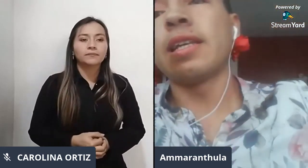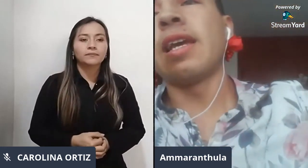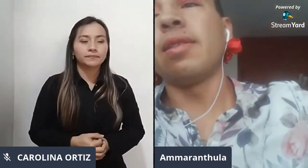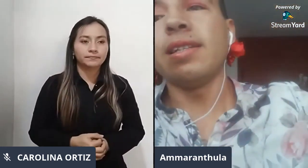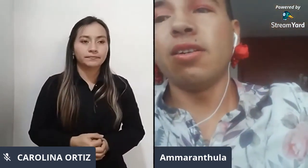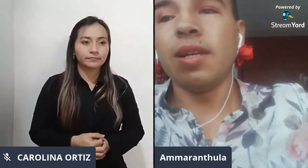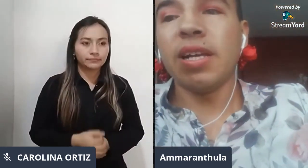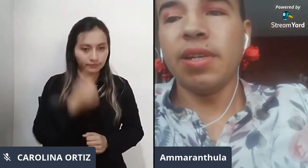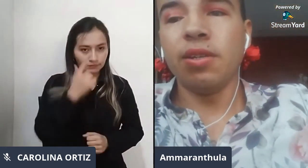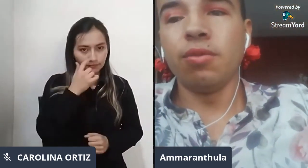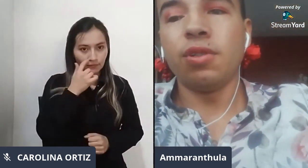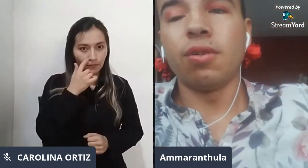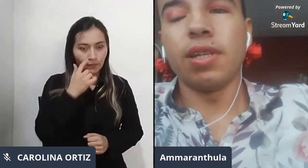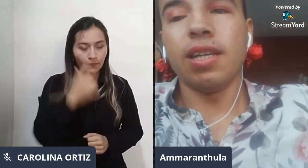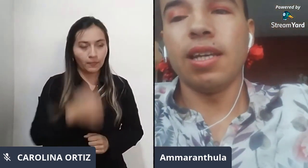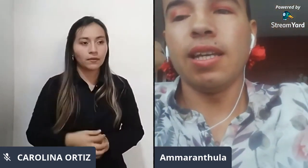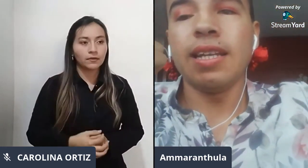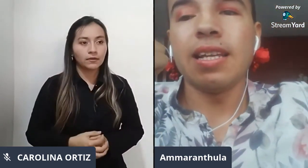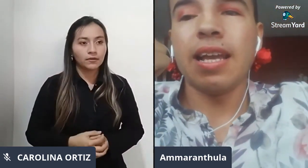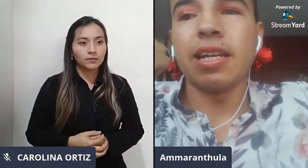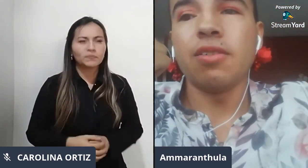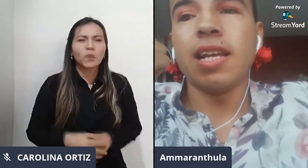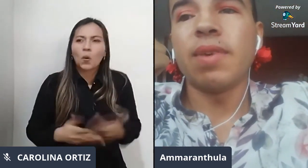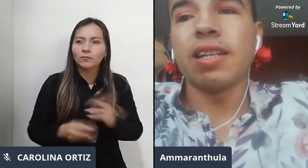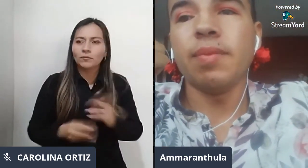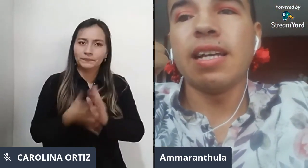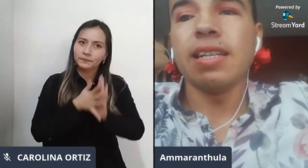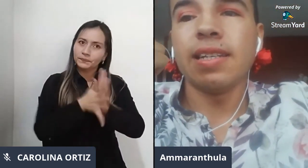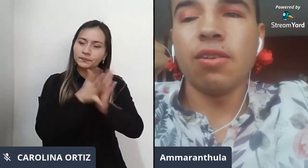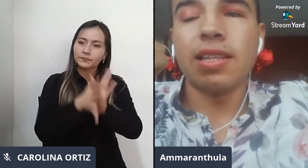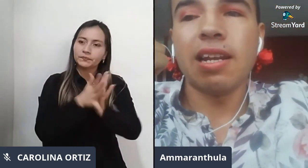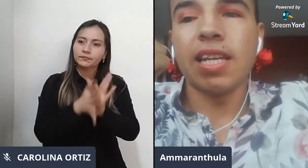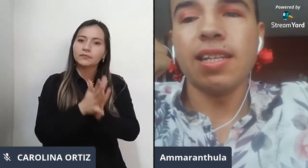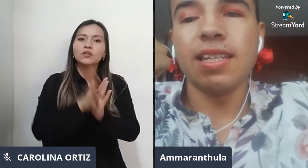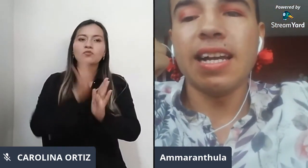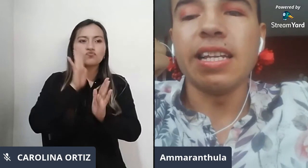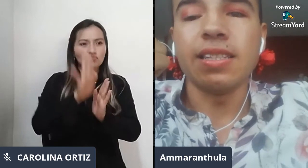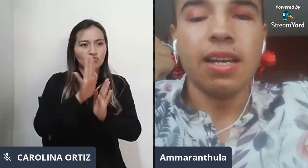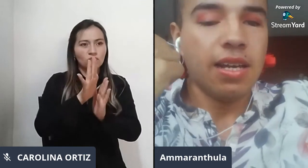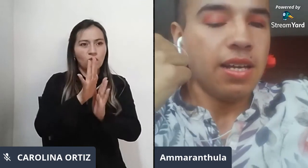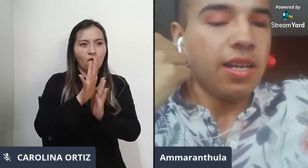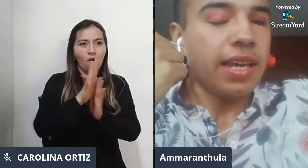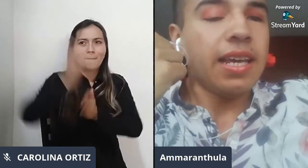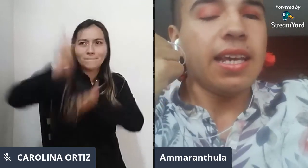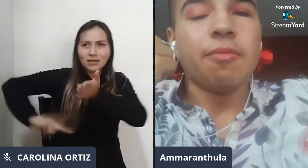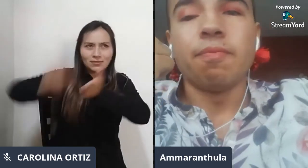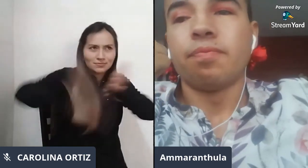Bueno, ¿desde dónde más me enuncio? Aquello de las marcas vitales que nos atraviesan y tales.